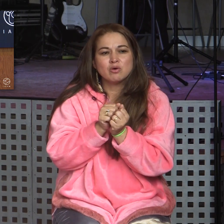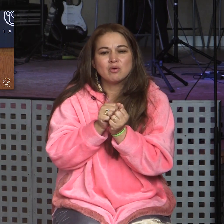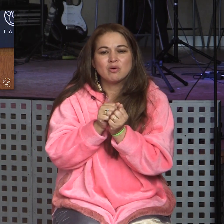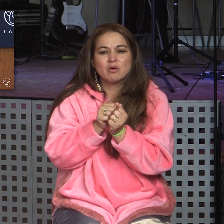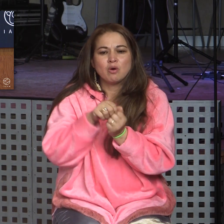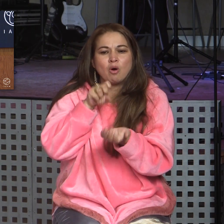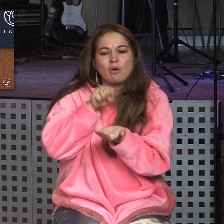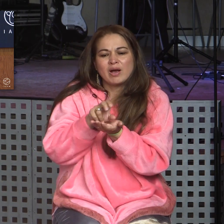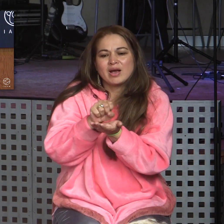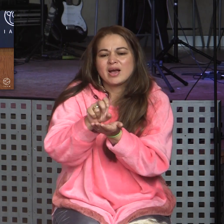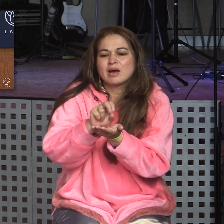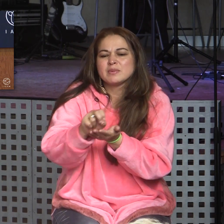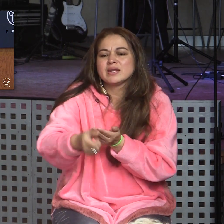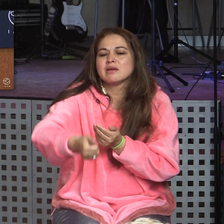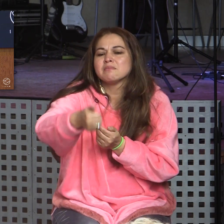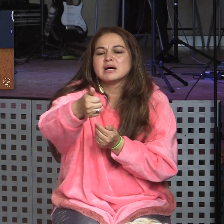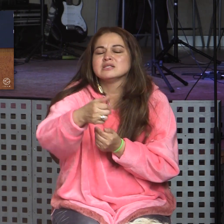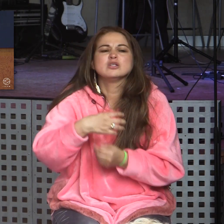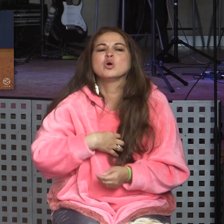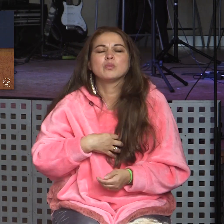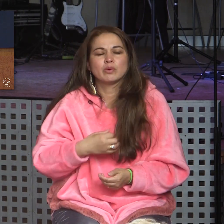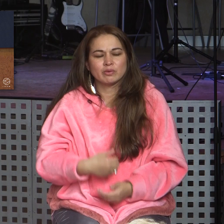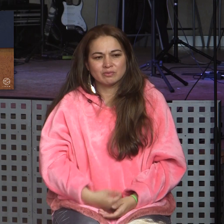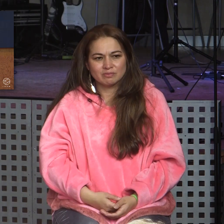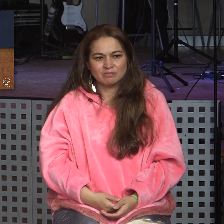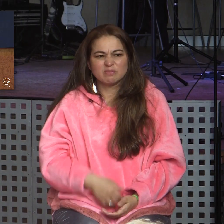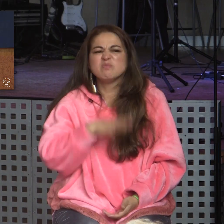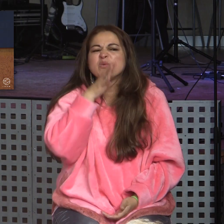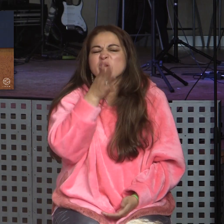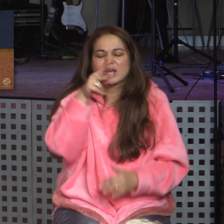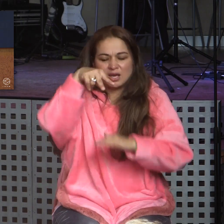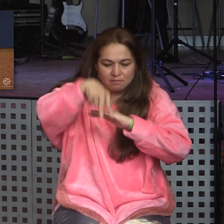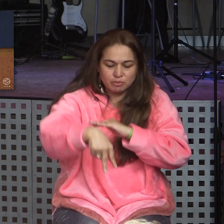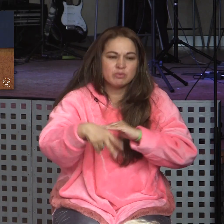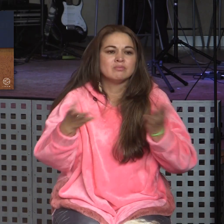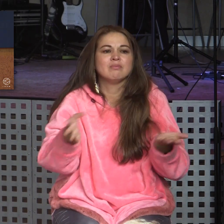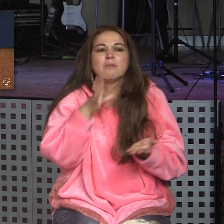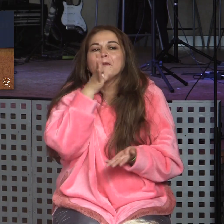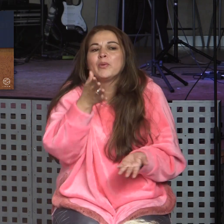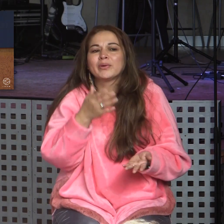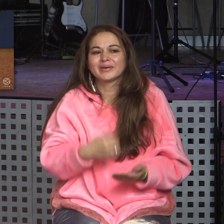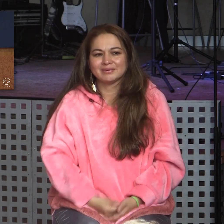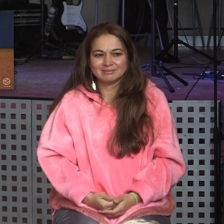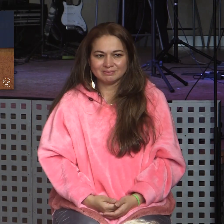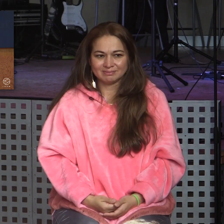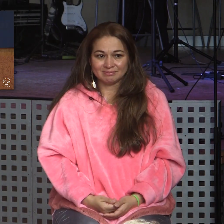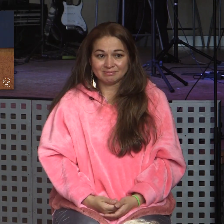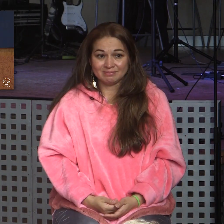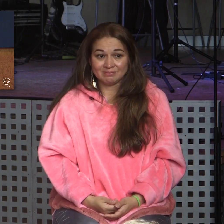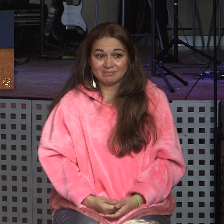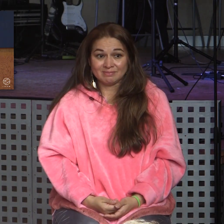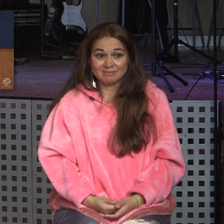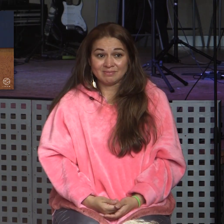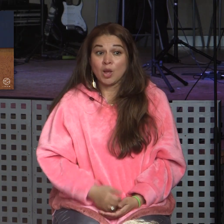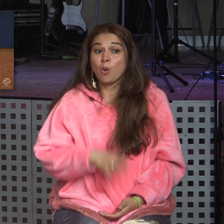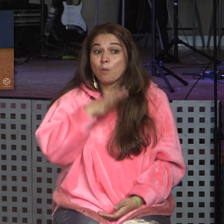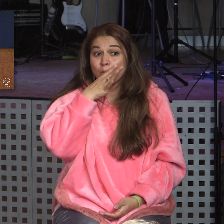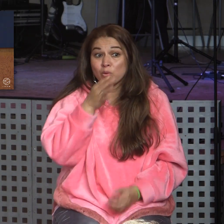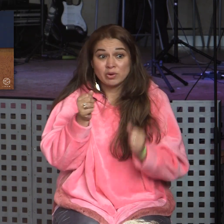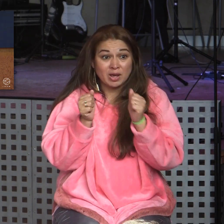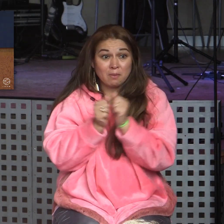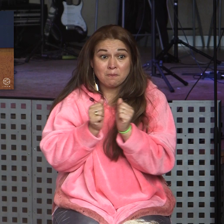viendo, mirando, sino que dice la Escritura, 14:28, si no recuerdo mal, de Mateo,